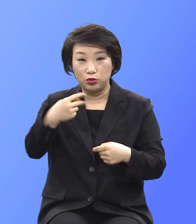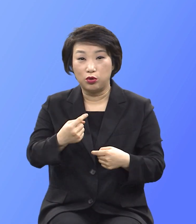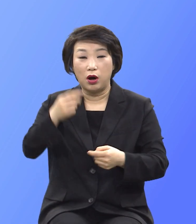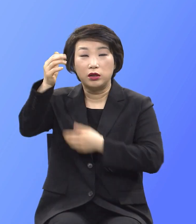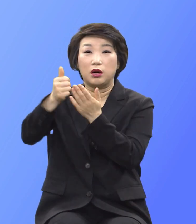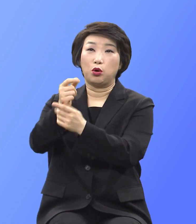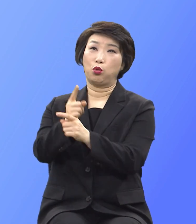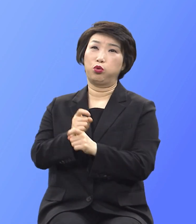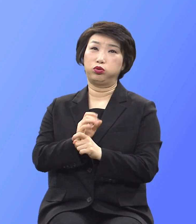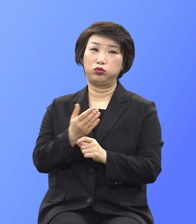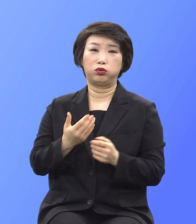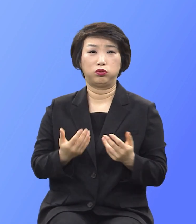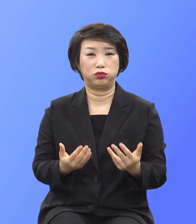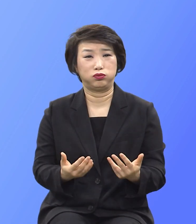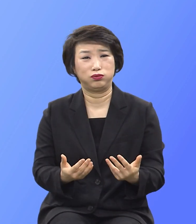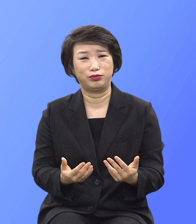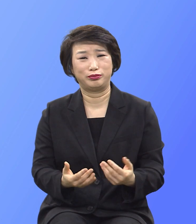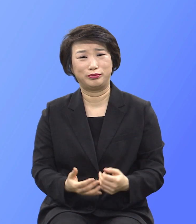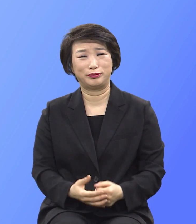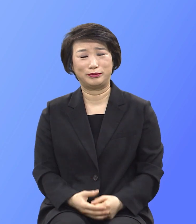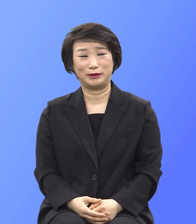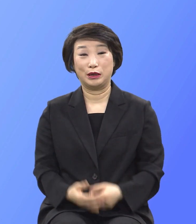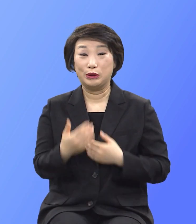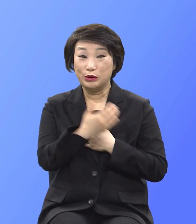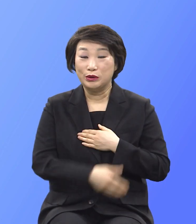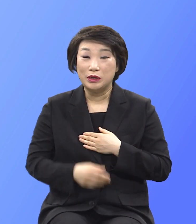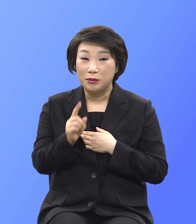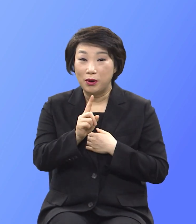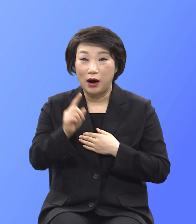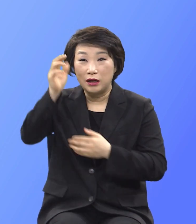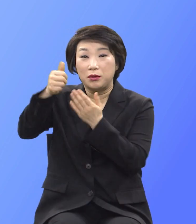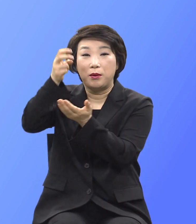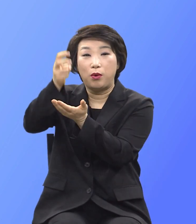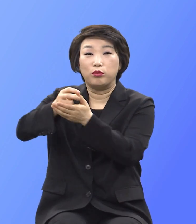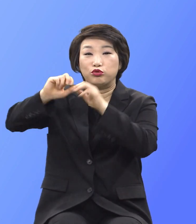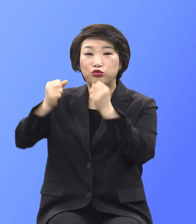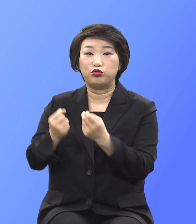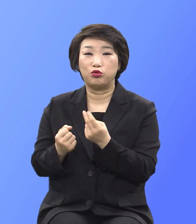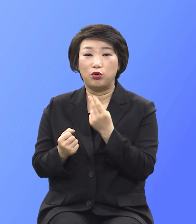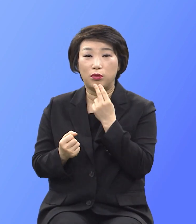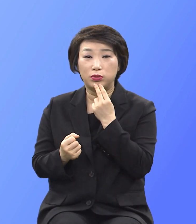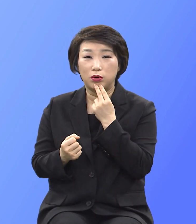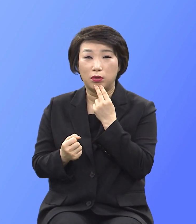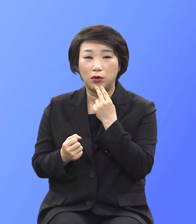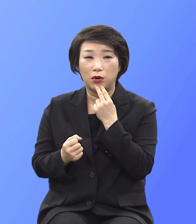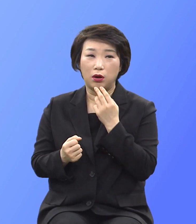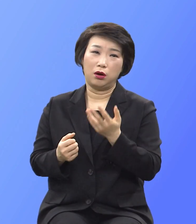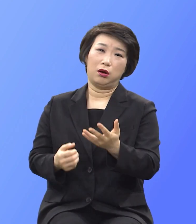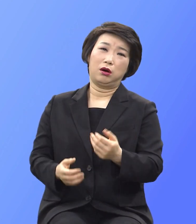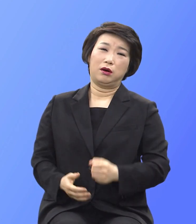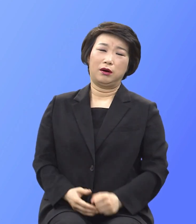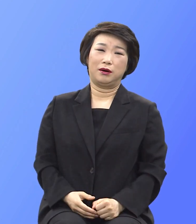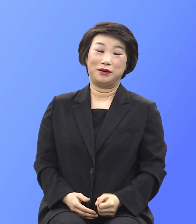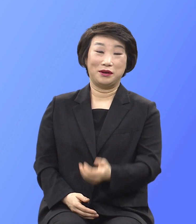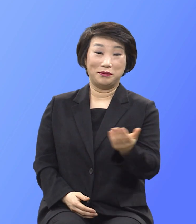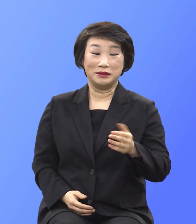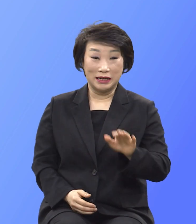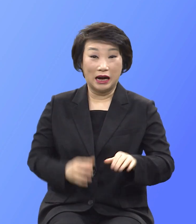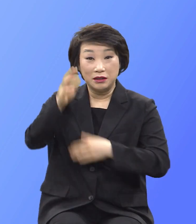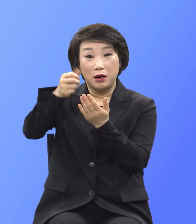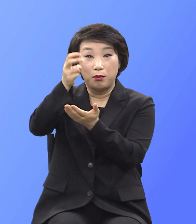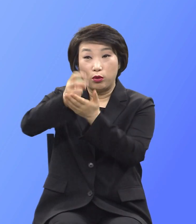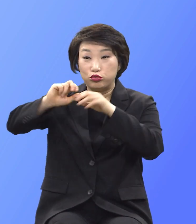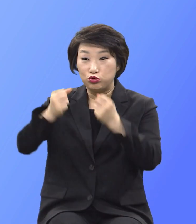하나님과 원수가 되나니 육신은 하나님의 법에 굴복하지 않는데 하나님의